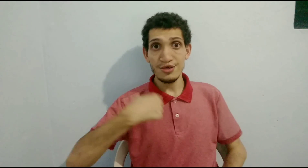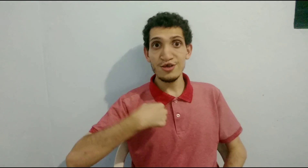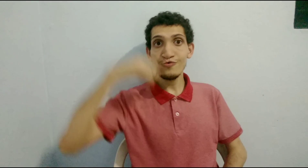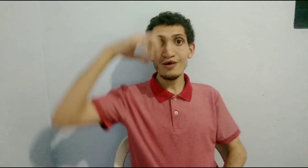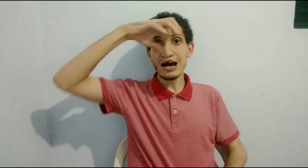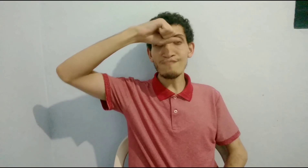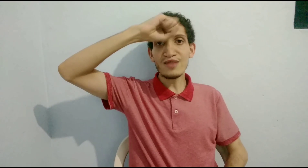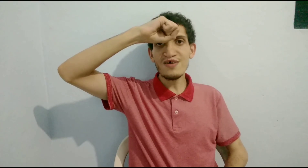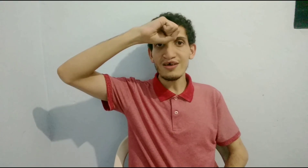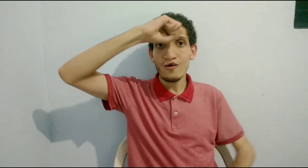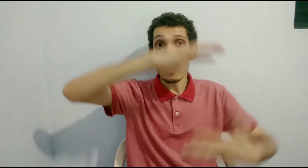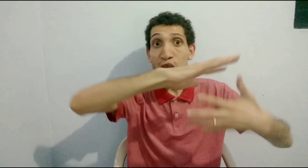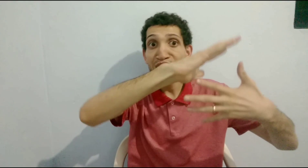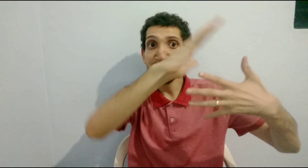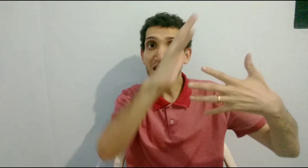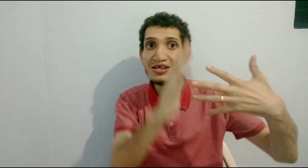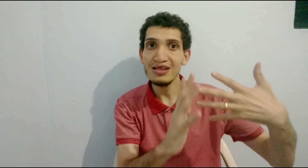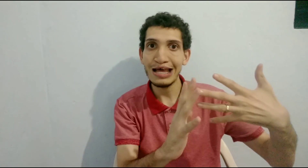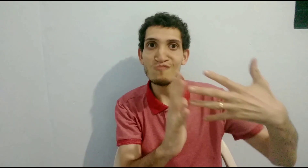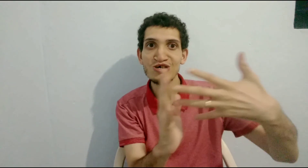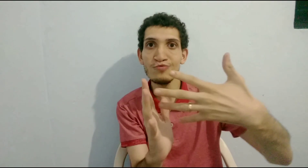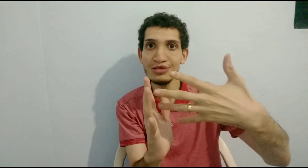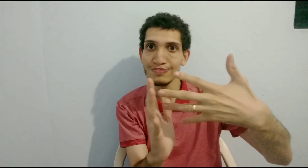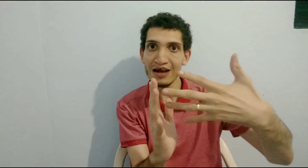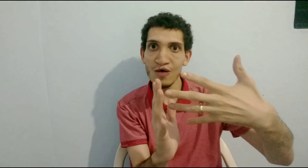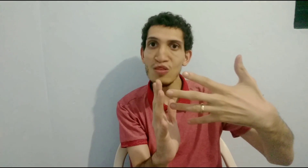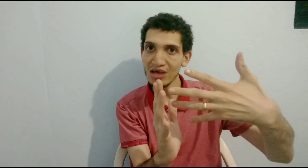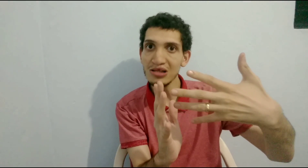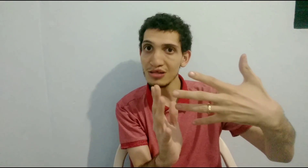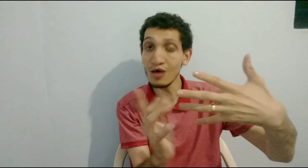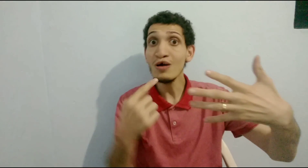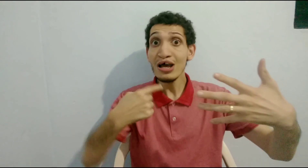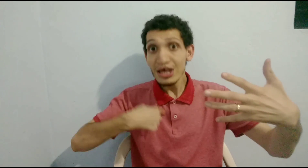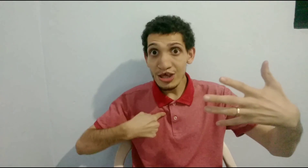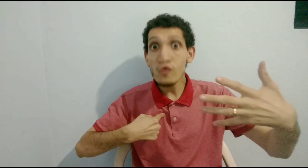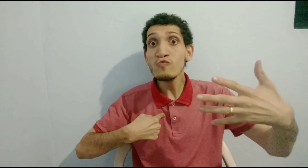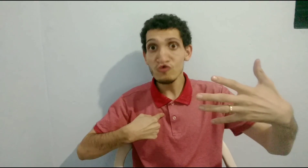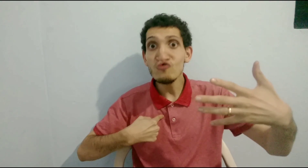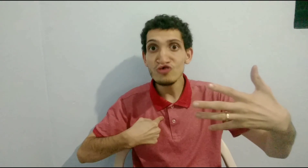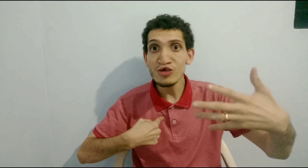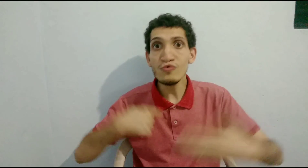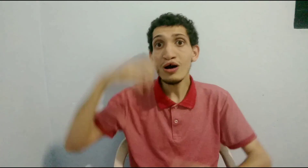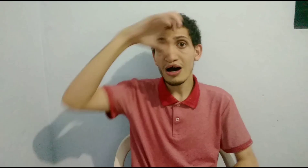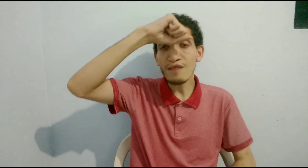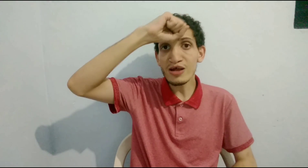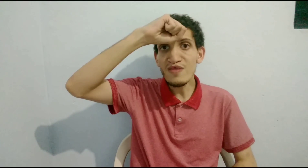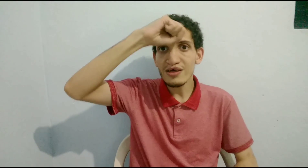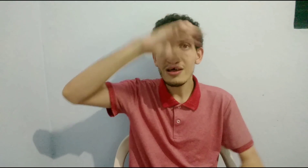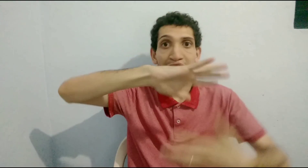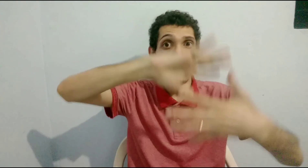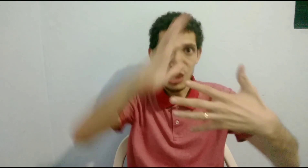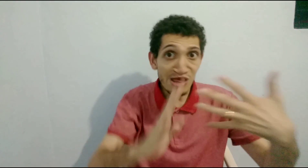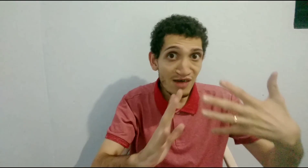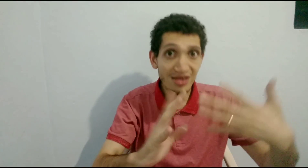eu, aprender. Livras é o objeto central da minha ação, eu, o sujeito, aprender. Livras,